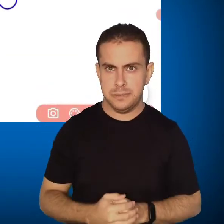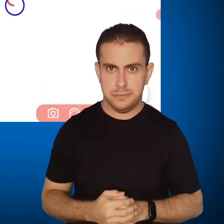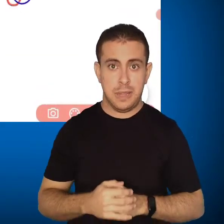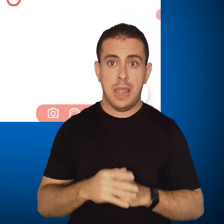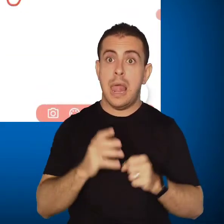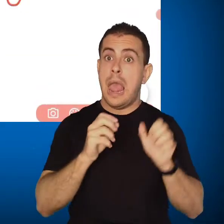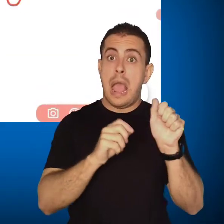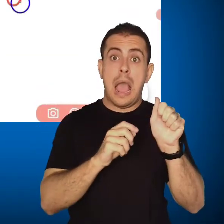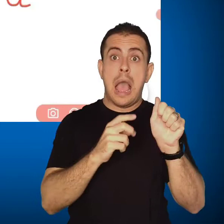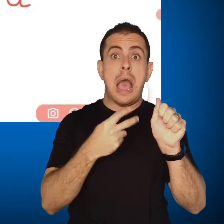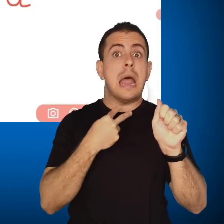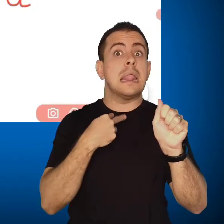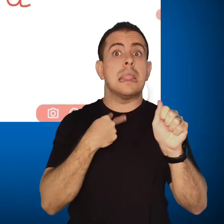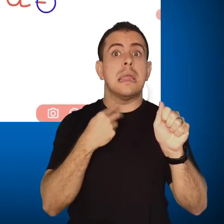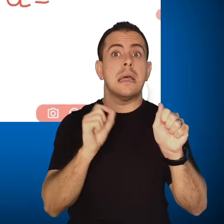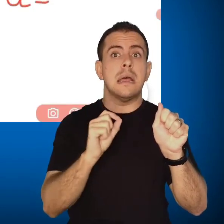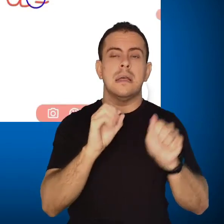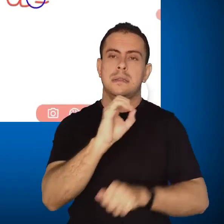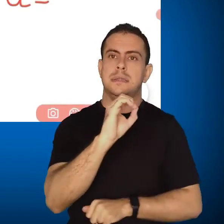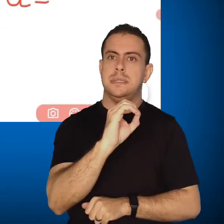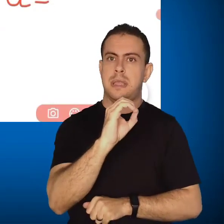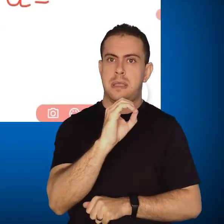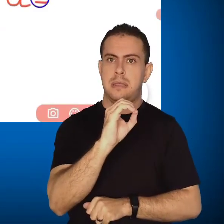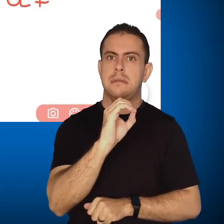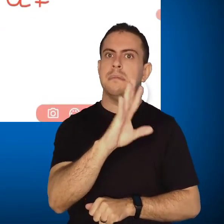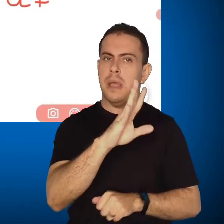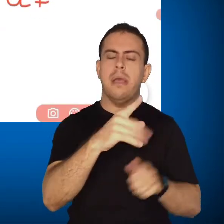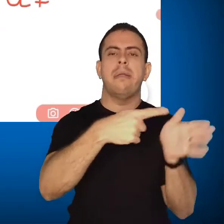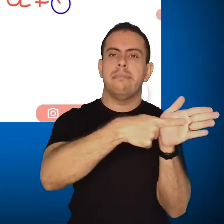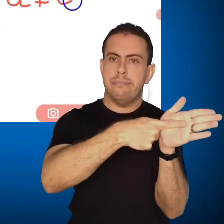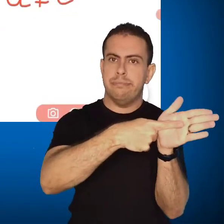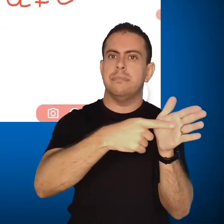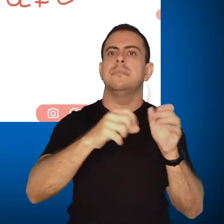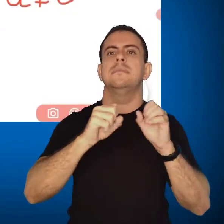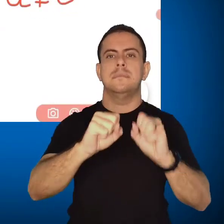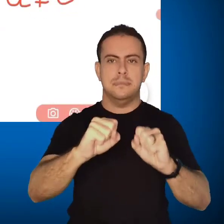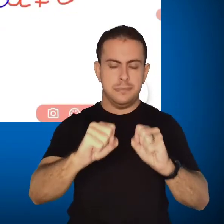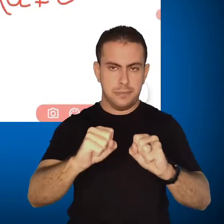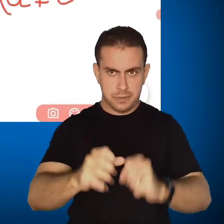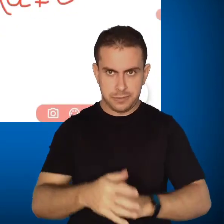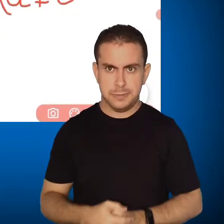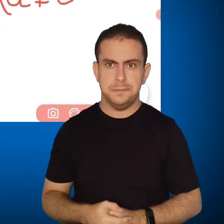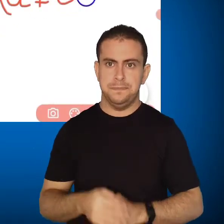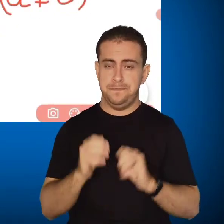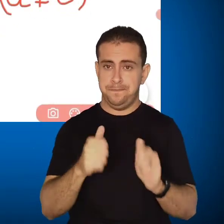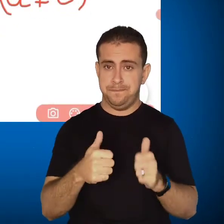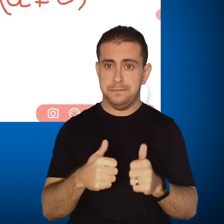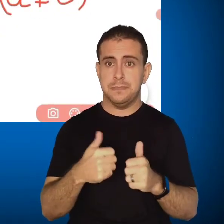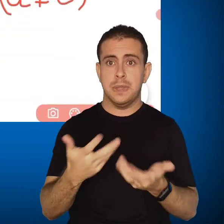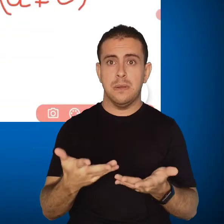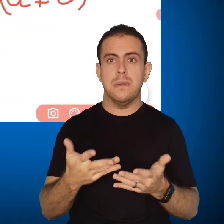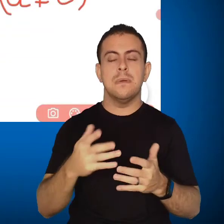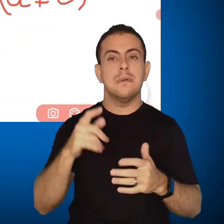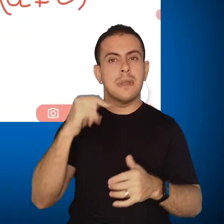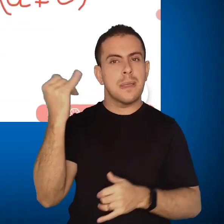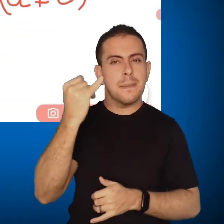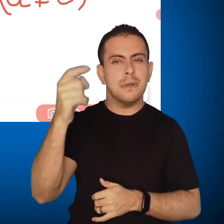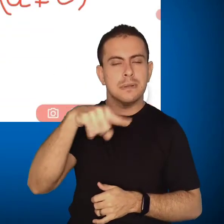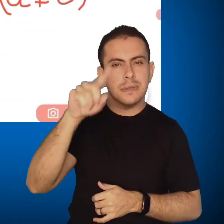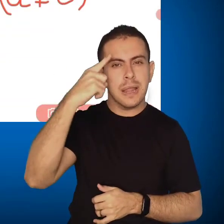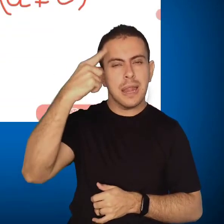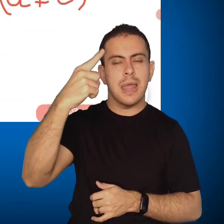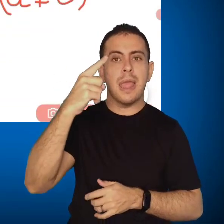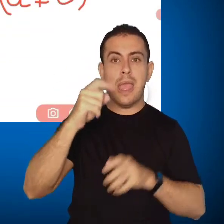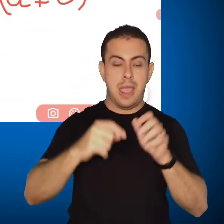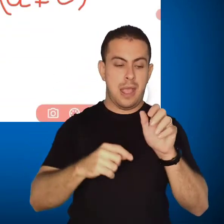pode ele ser zero. Então, nessa forma geral da equação de segundo grau, é importante você lembrar que o A tem que ser diferente de zero,